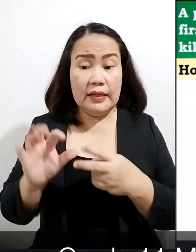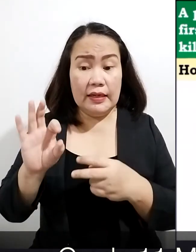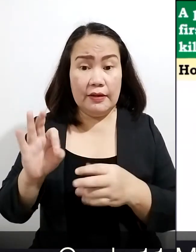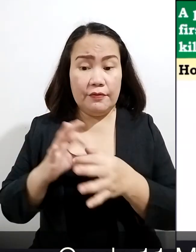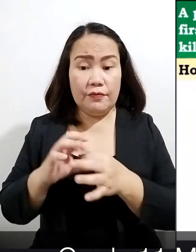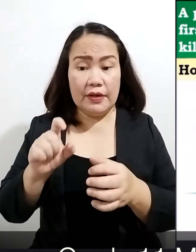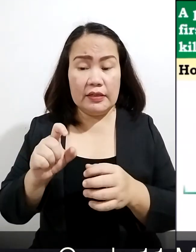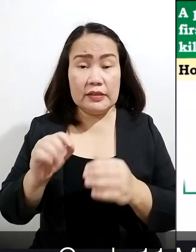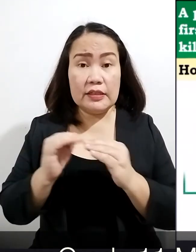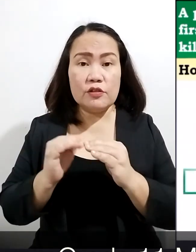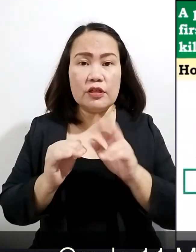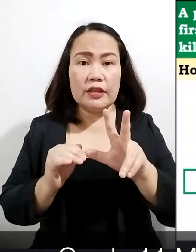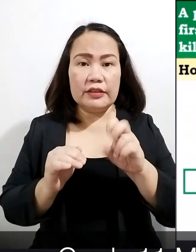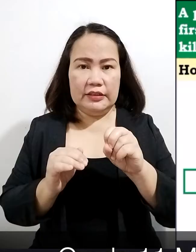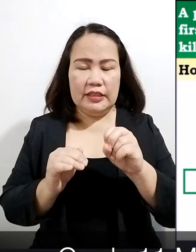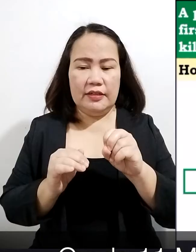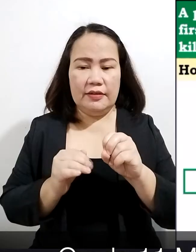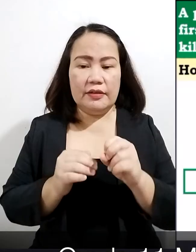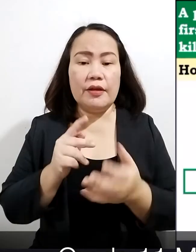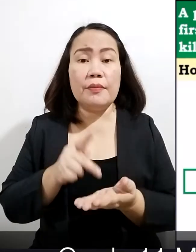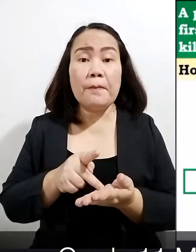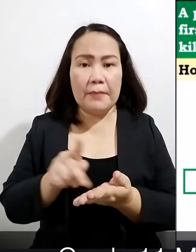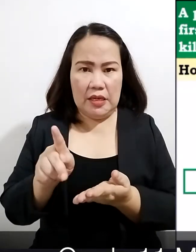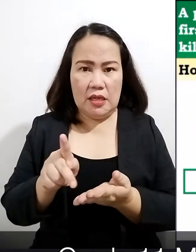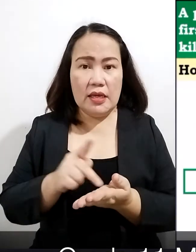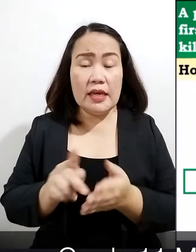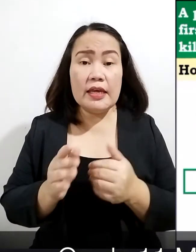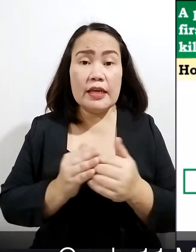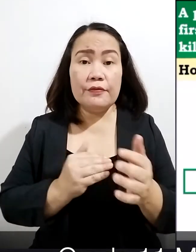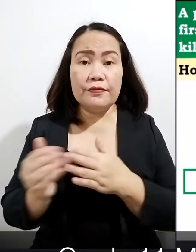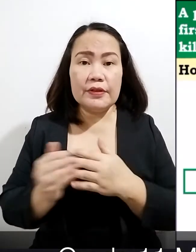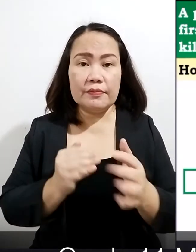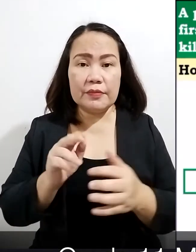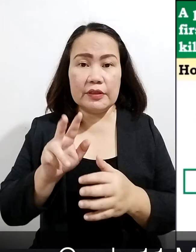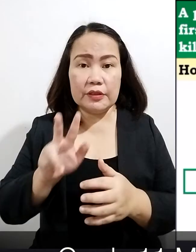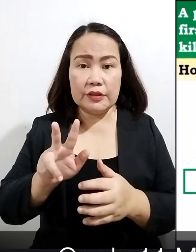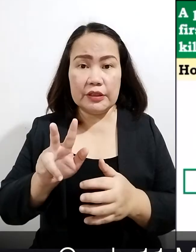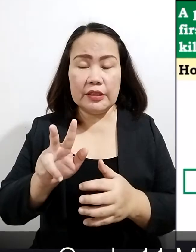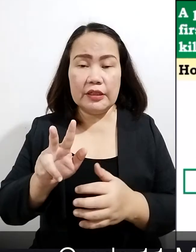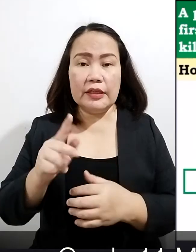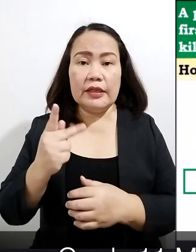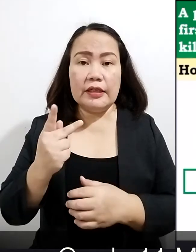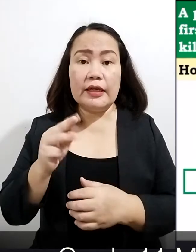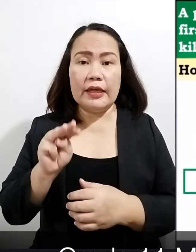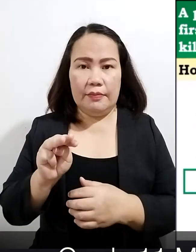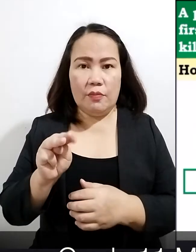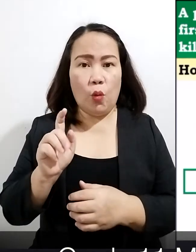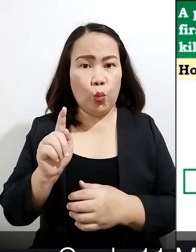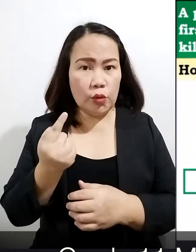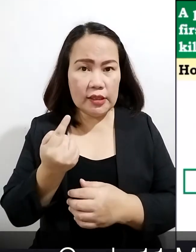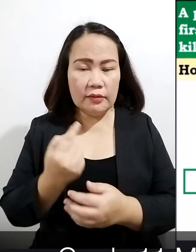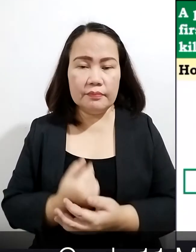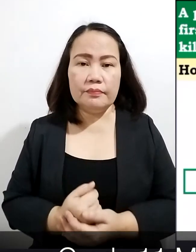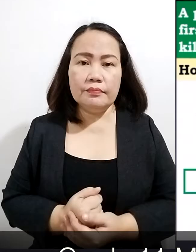Ibig sabihin, 30 pesos pa rin yung kanyang babayaran kahit siya ay naka 3 kilometers lang.